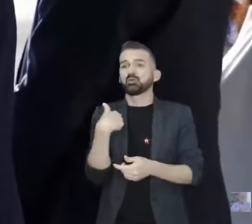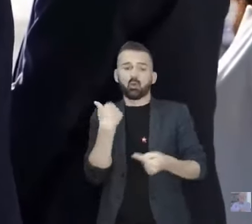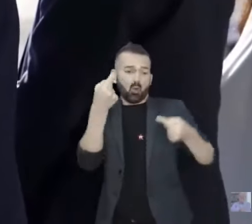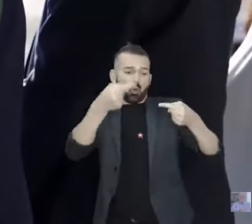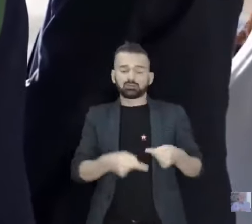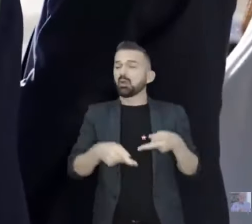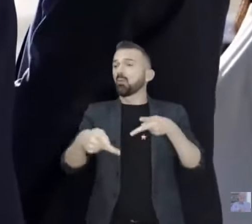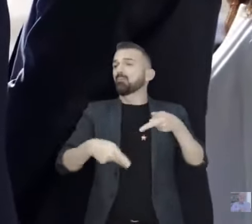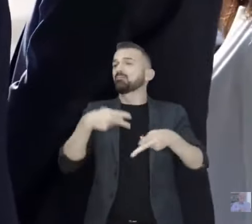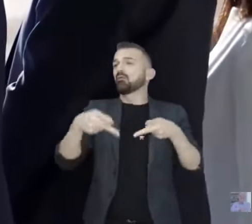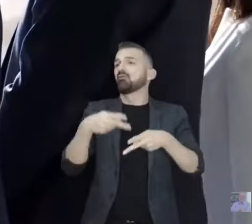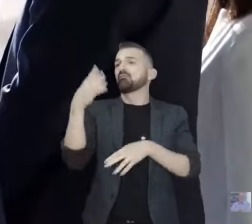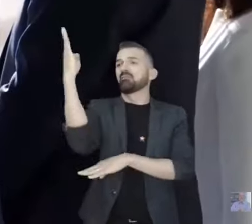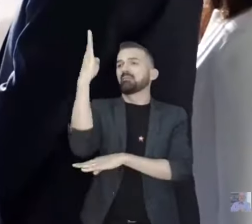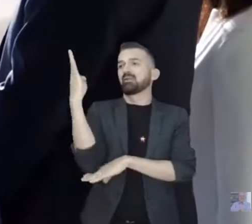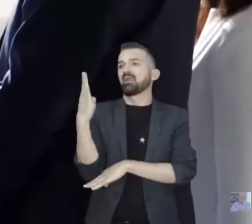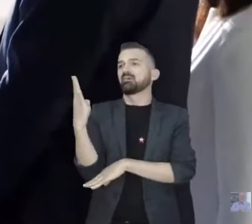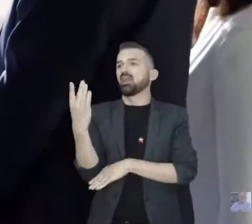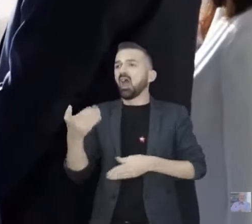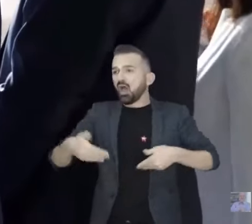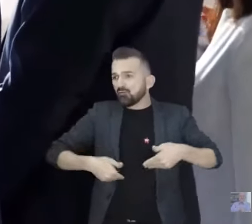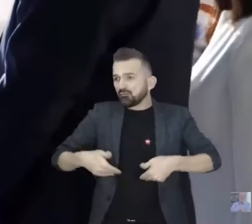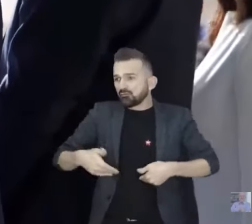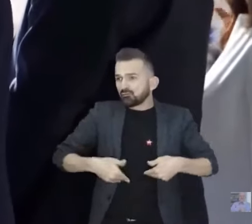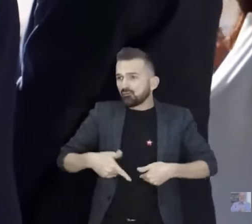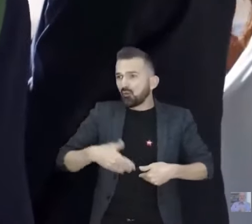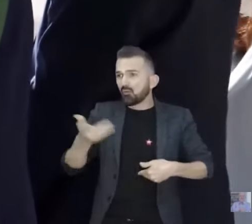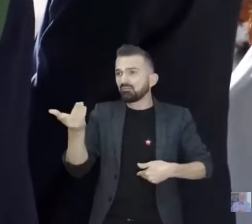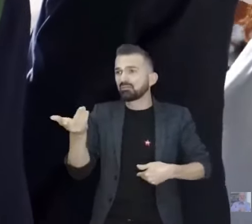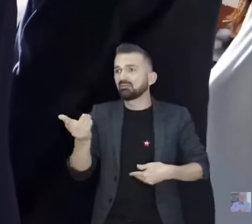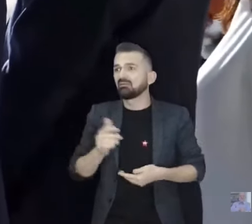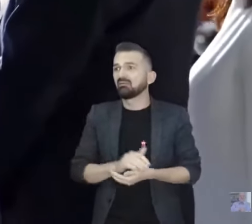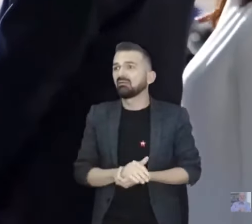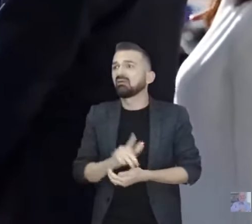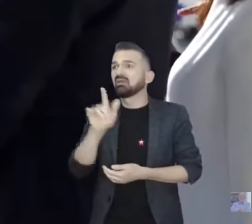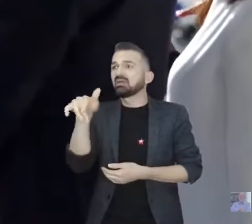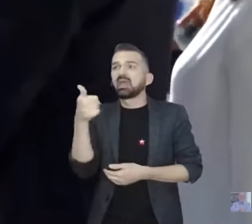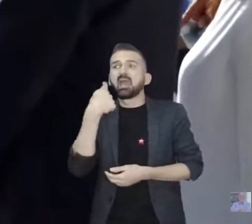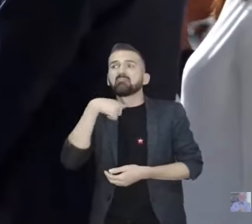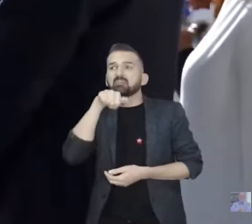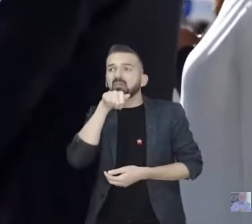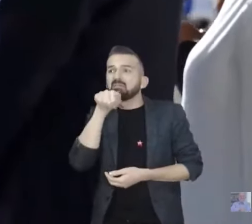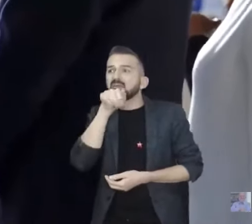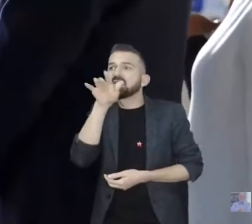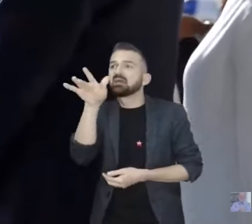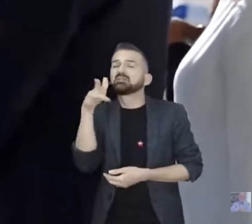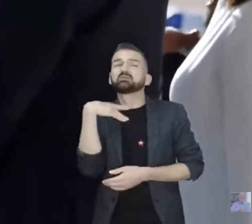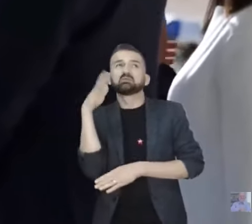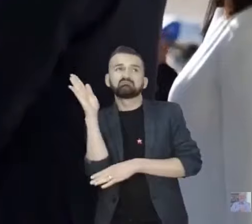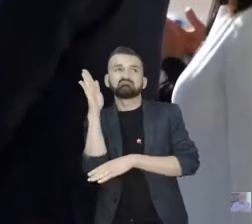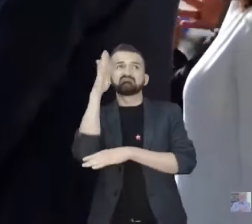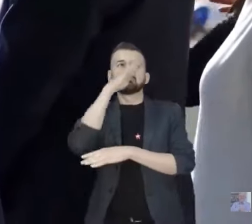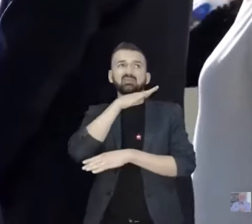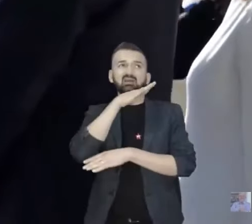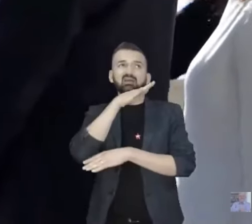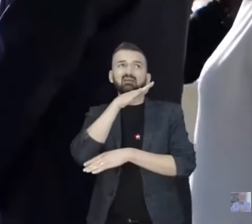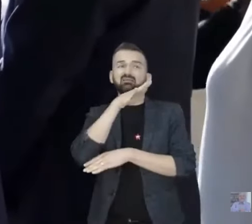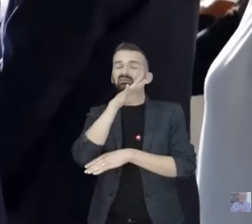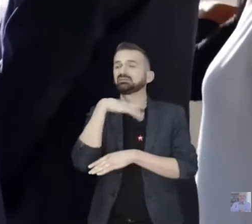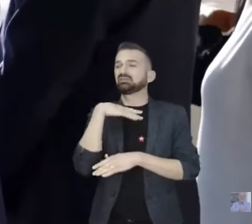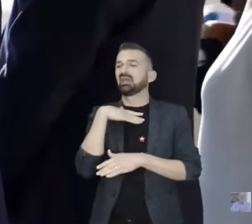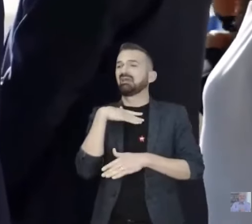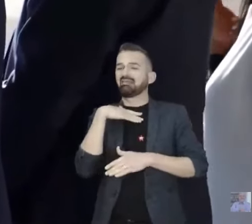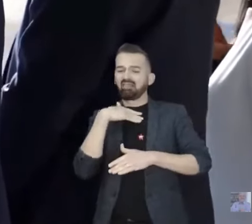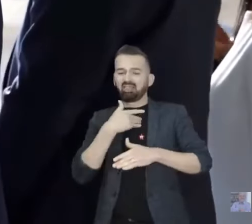A fome é filha da desigualdade, que é a mãe dos grandes males que atrasam o desenvolvimento do Brasil.